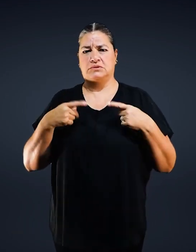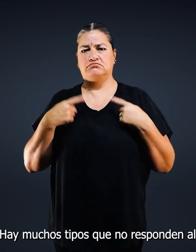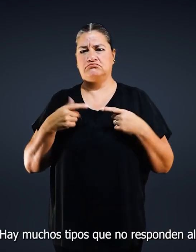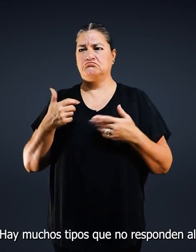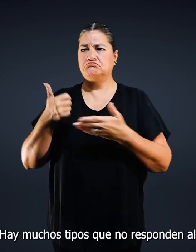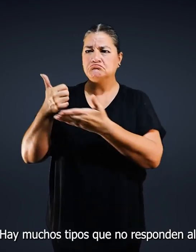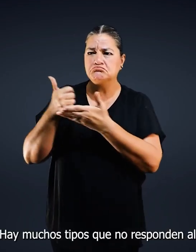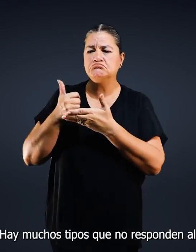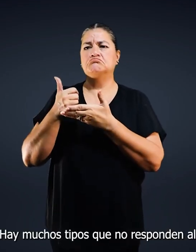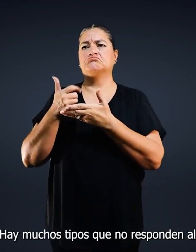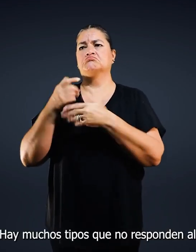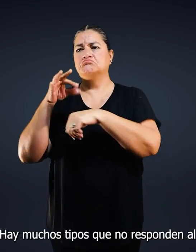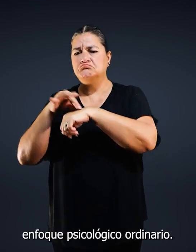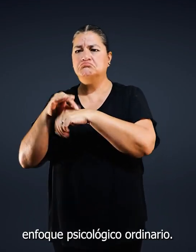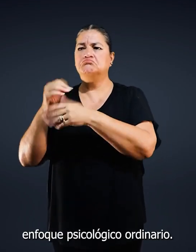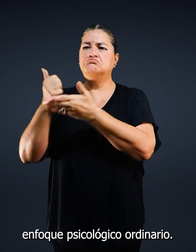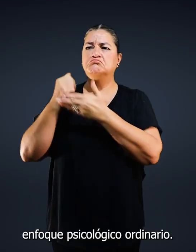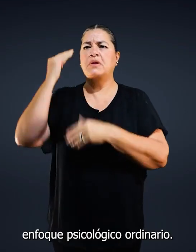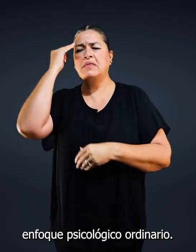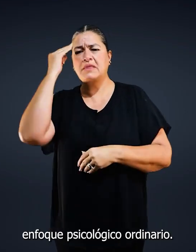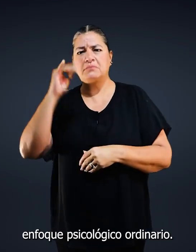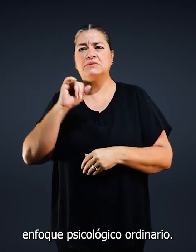Hay muchos tipos que no responden al enfoque psicológico ordinario.